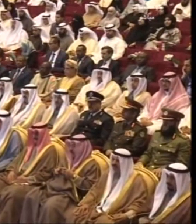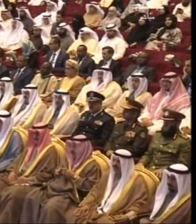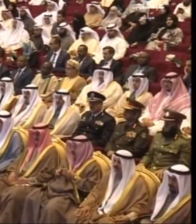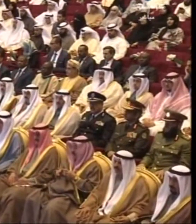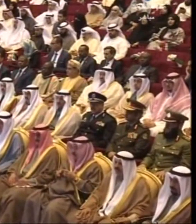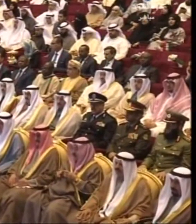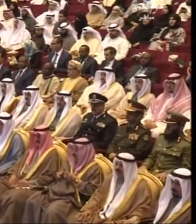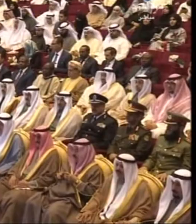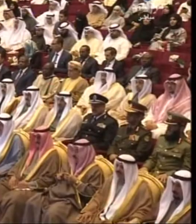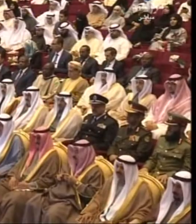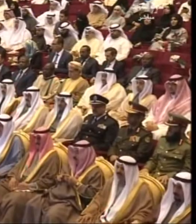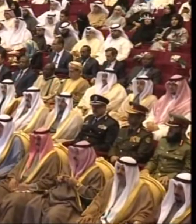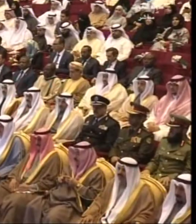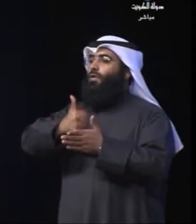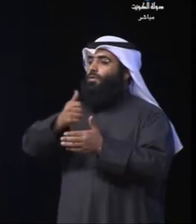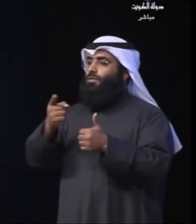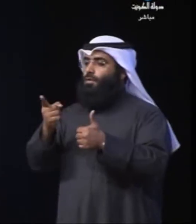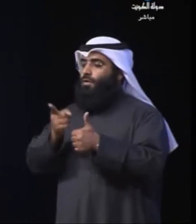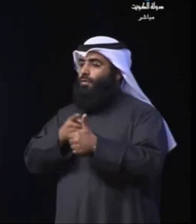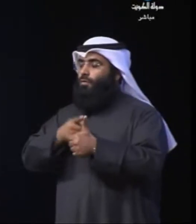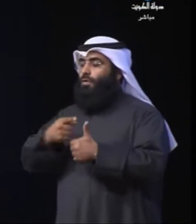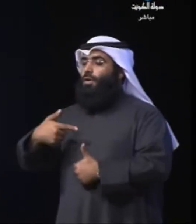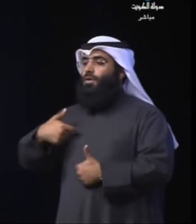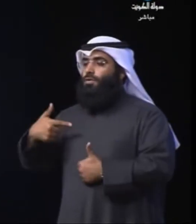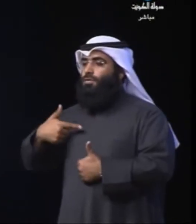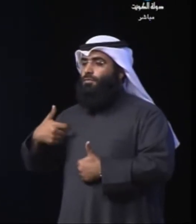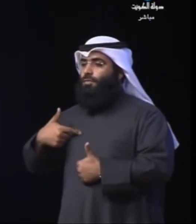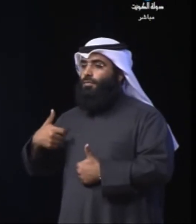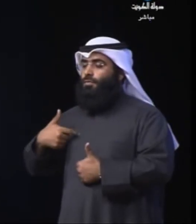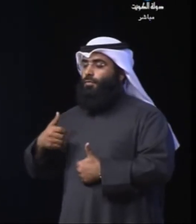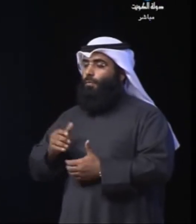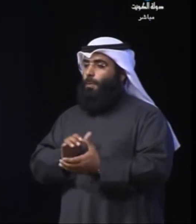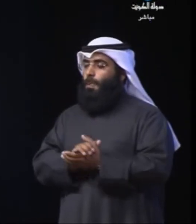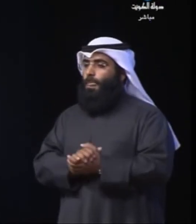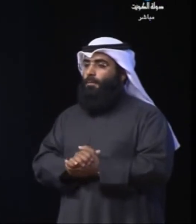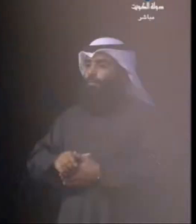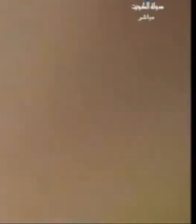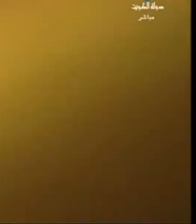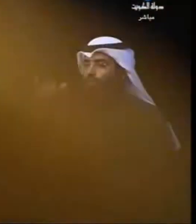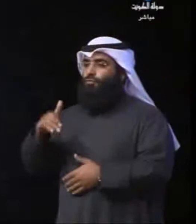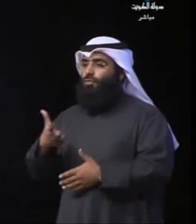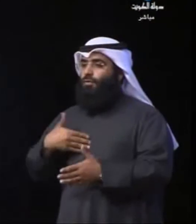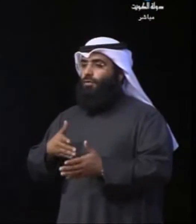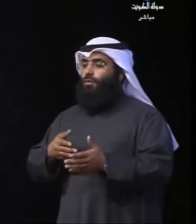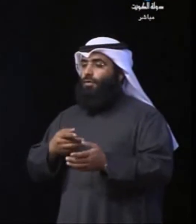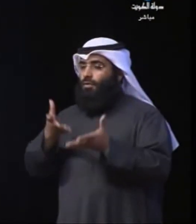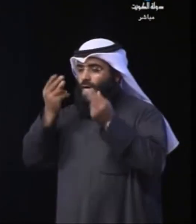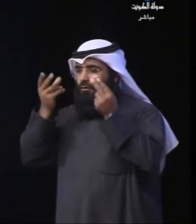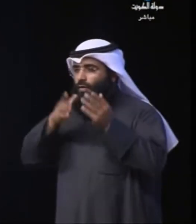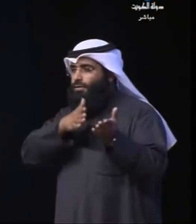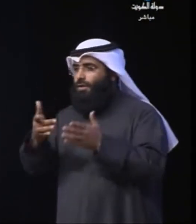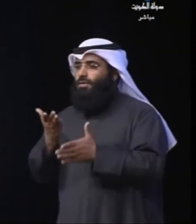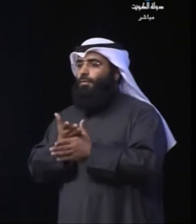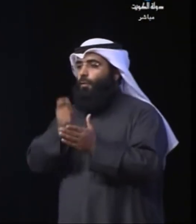الله الكريم يقرأها على مسامعكم الفائز بالمركز الأول في مسابقة القراءات